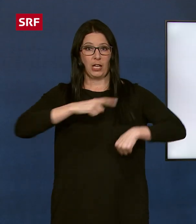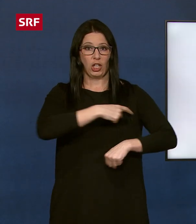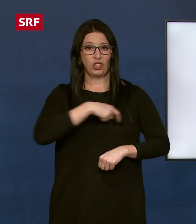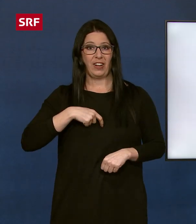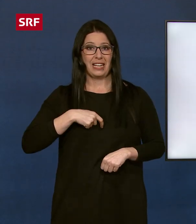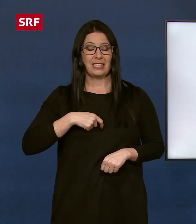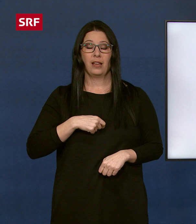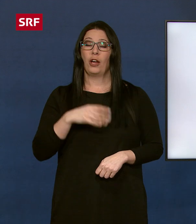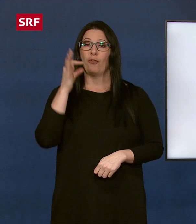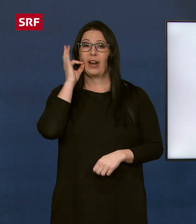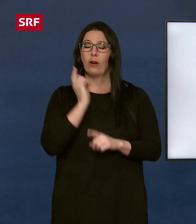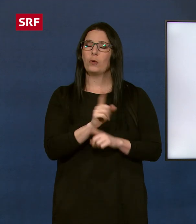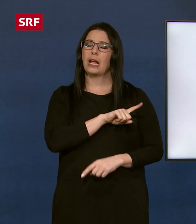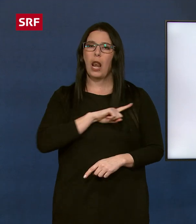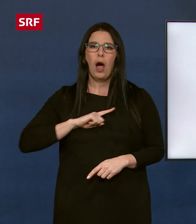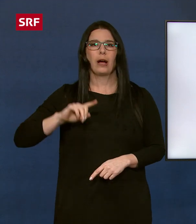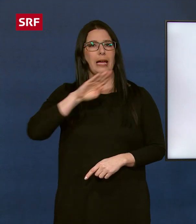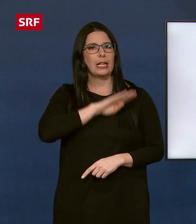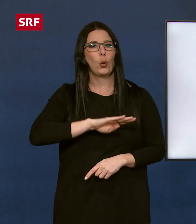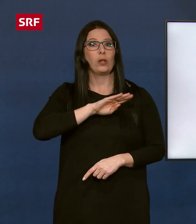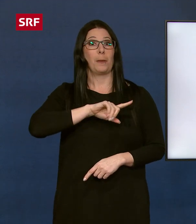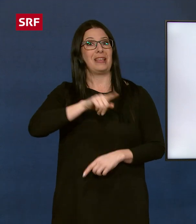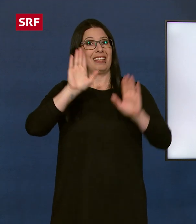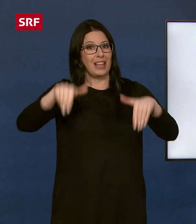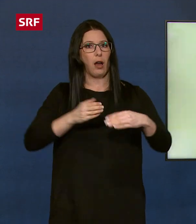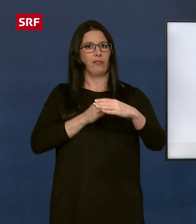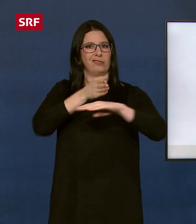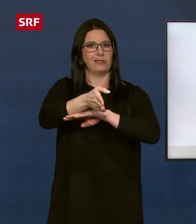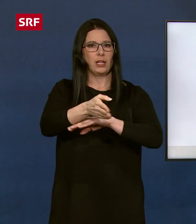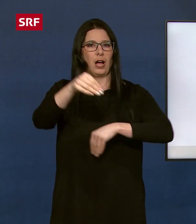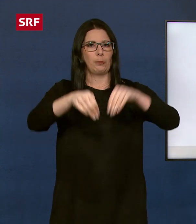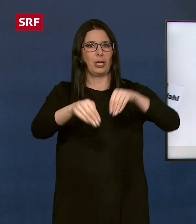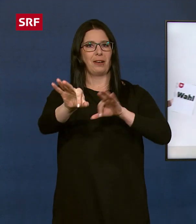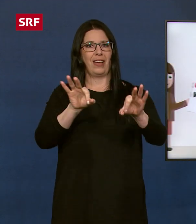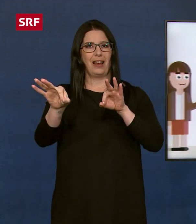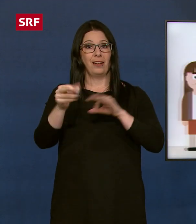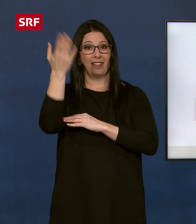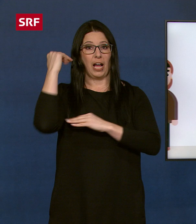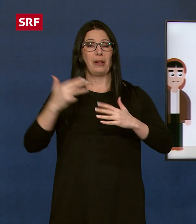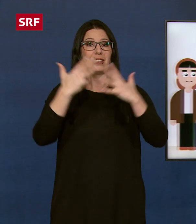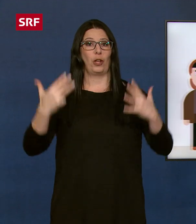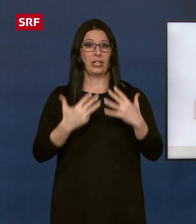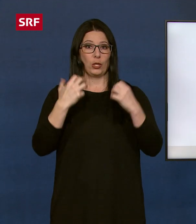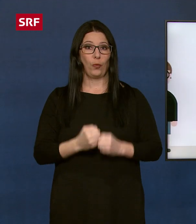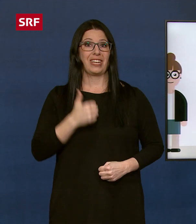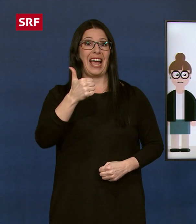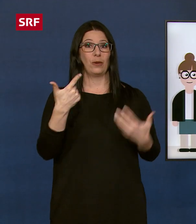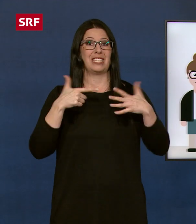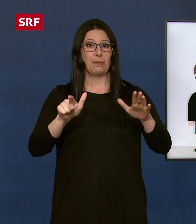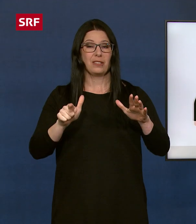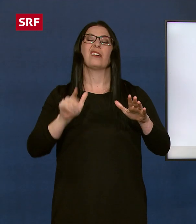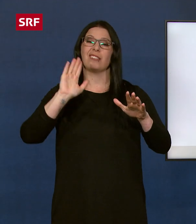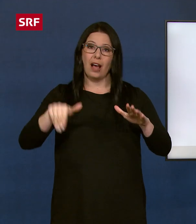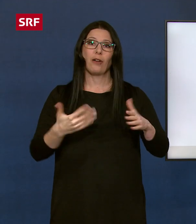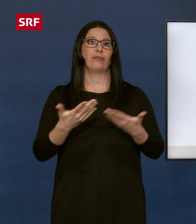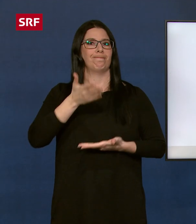mussten Frauen lange warten, bis auch sie wählen und abstimmen durften. Erst im Jahr 1971 war es soweit.